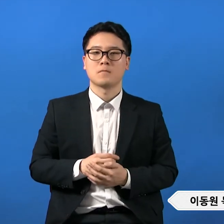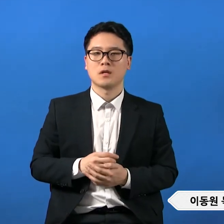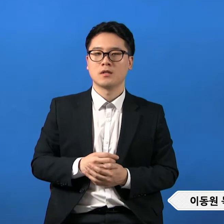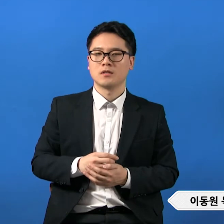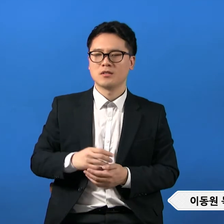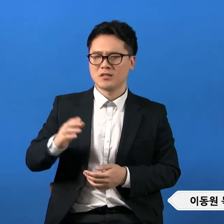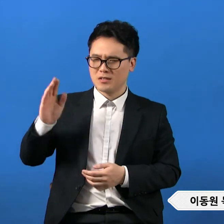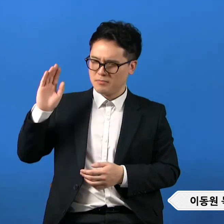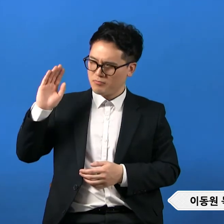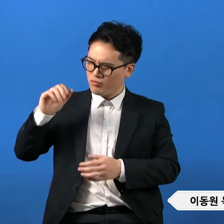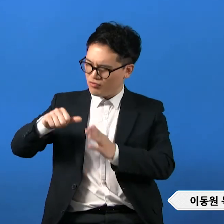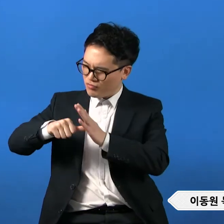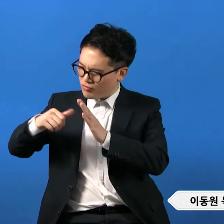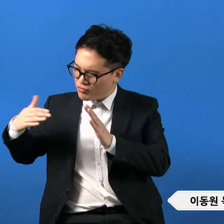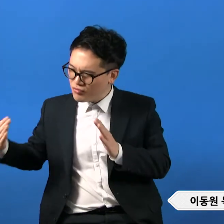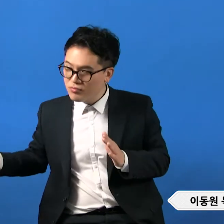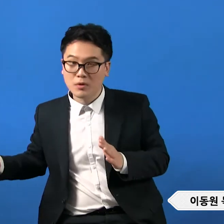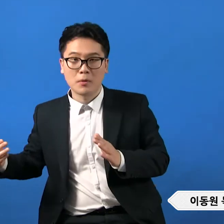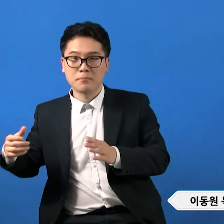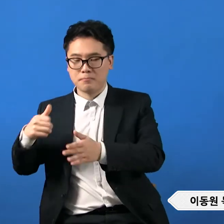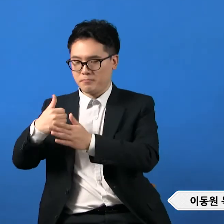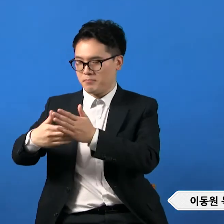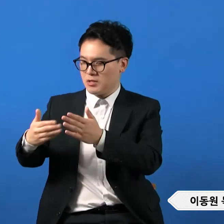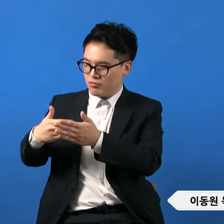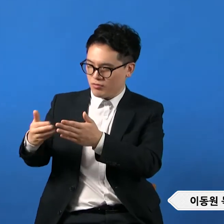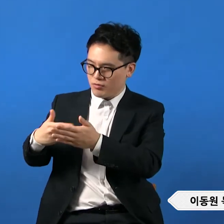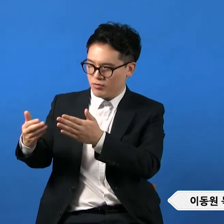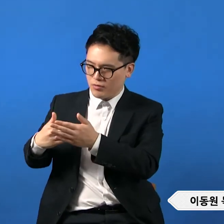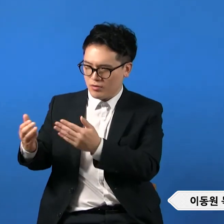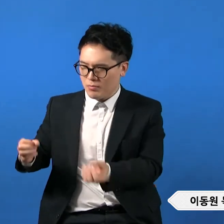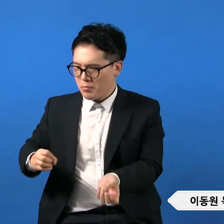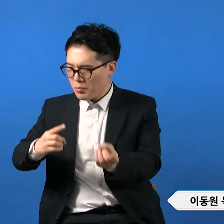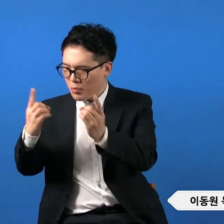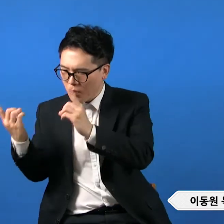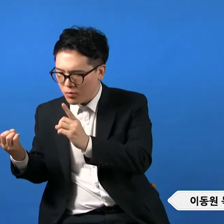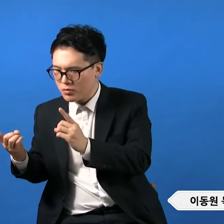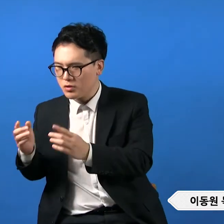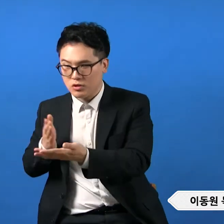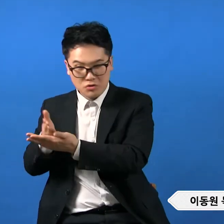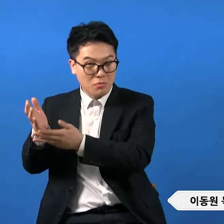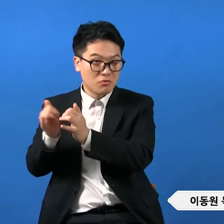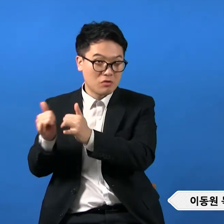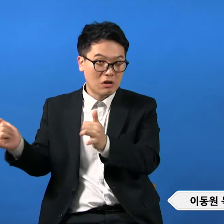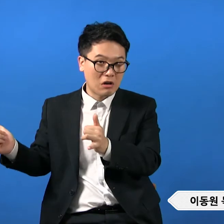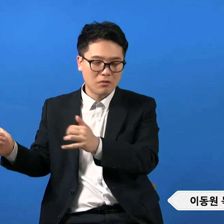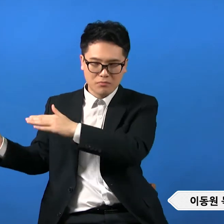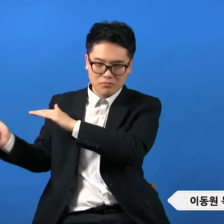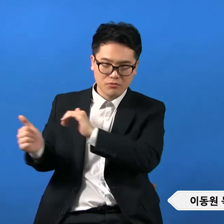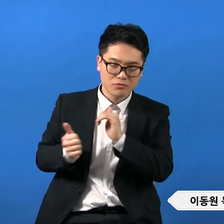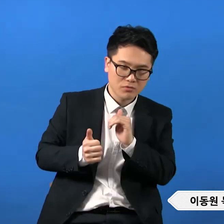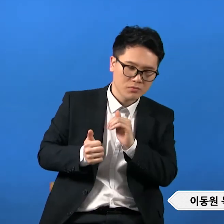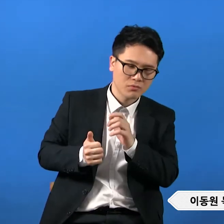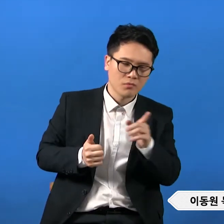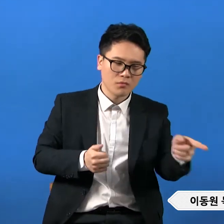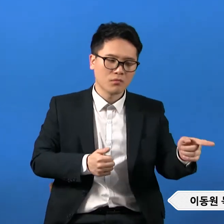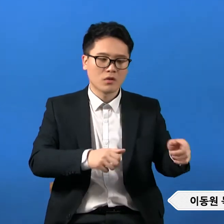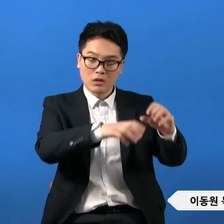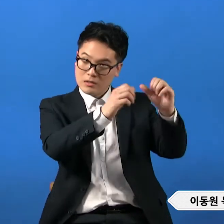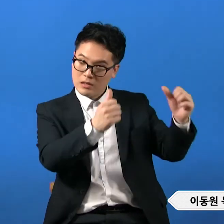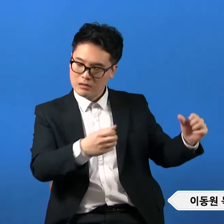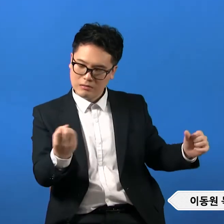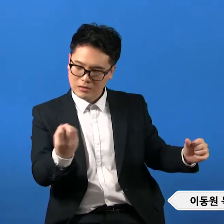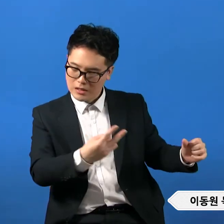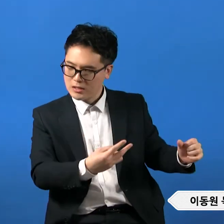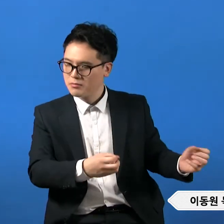복원 전문가들을 초청합니다. 그들에게 복원의 미션을, 책임을 맡겼습니다. 그들이 모여서